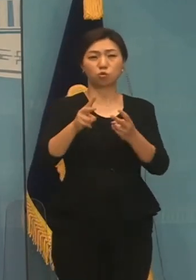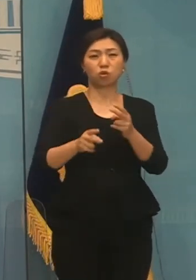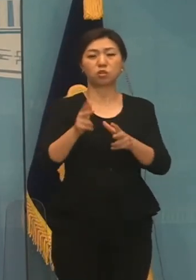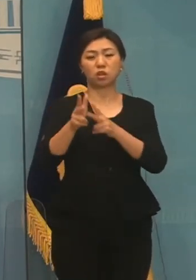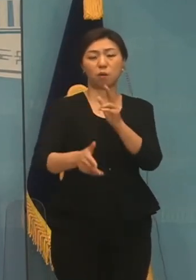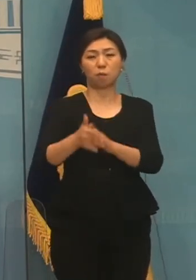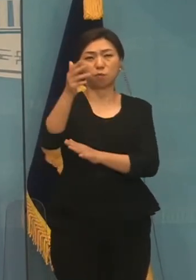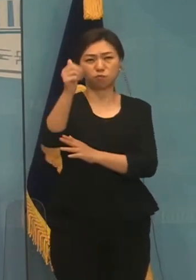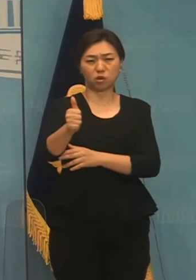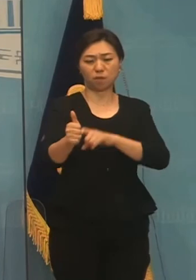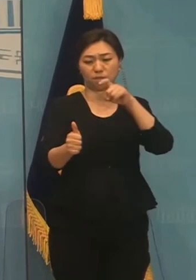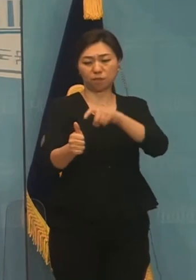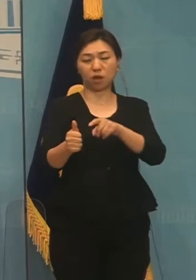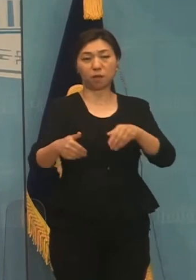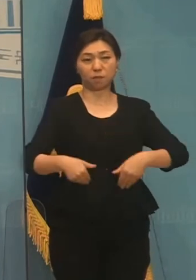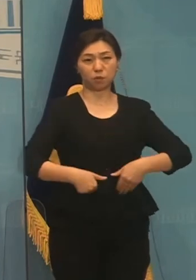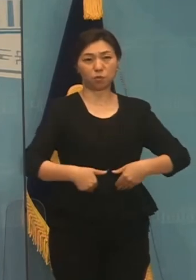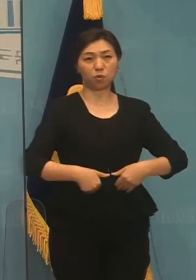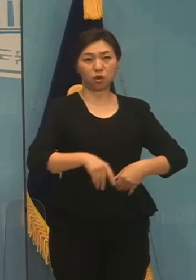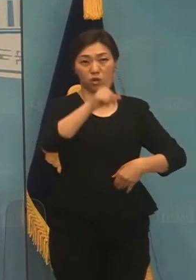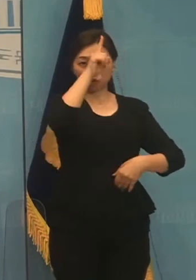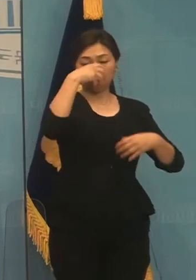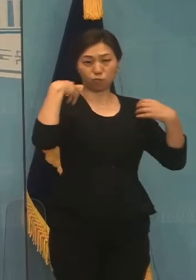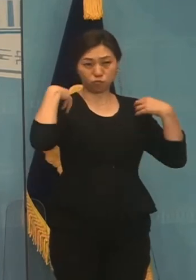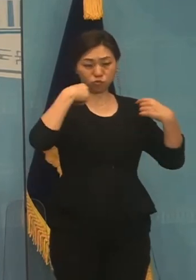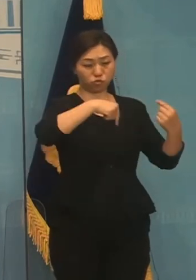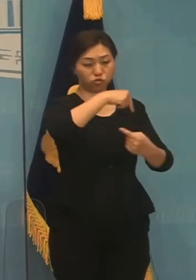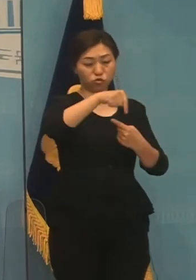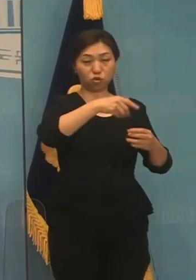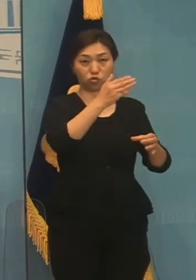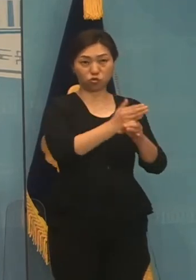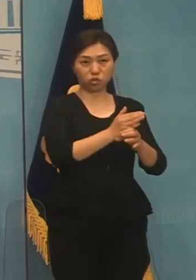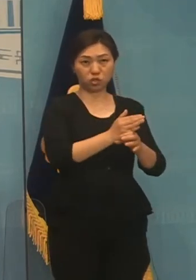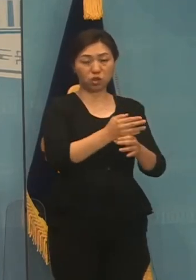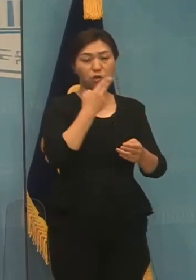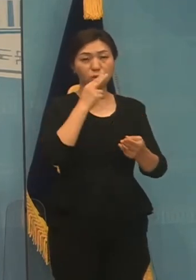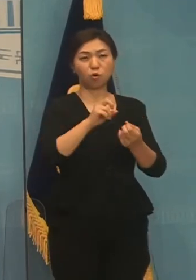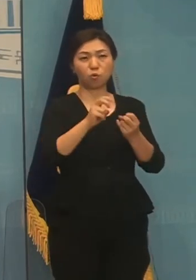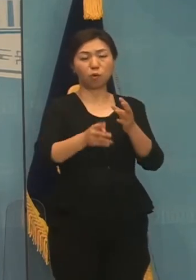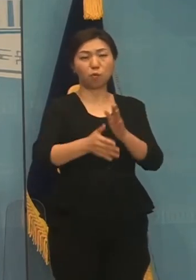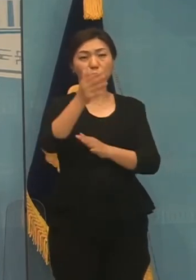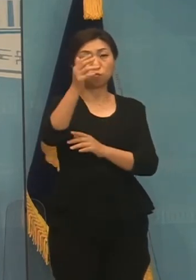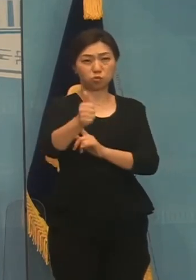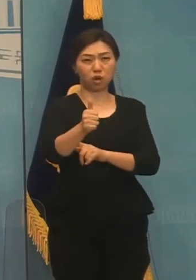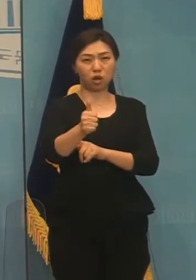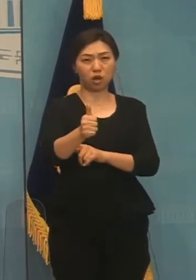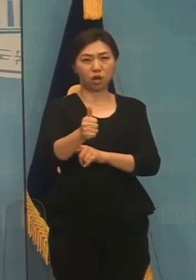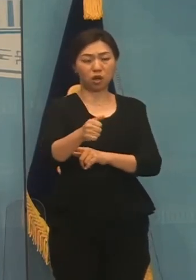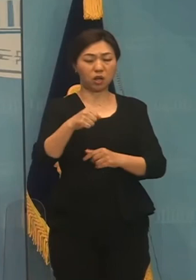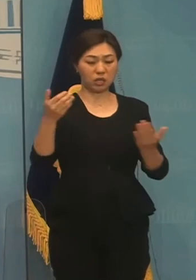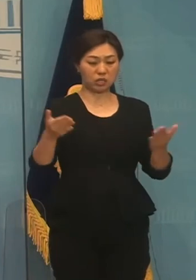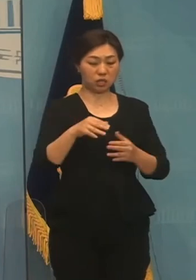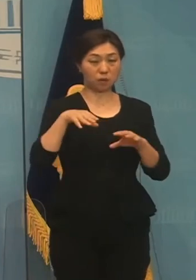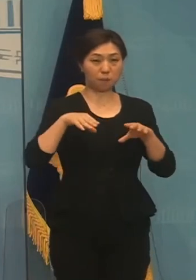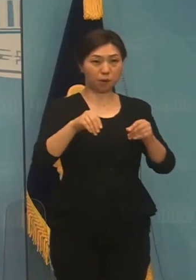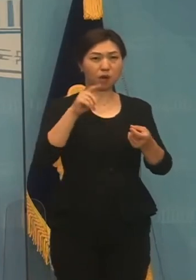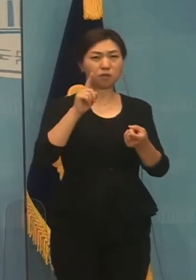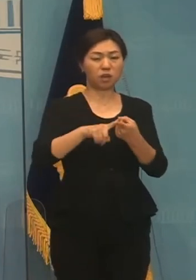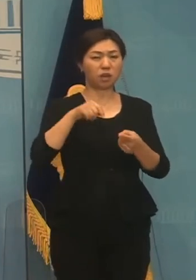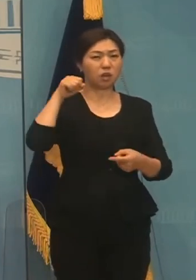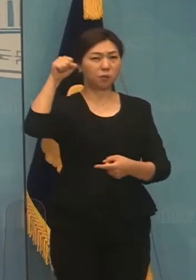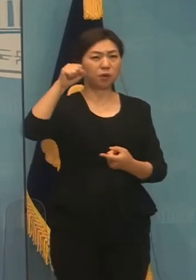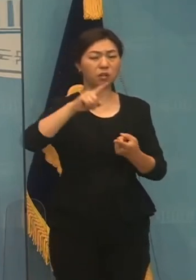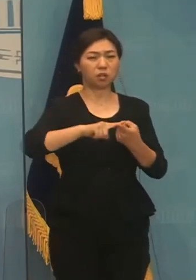촉구합니다. 정부 기관인 우정사업본부가 택배 파업이 조속히 정리될 수 있도록 사회적